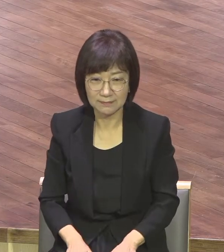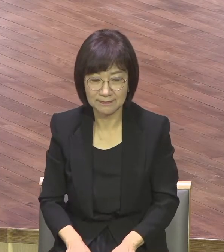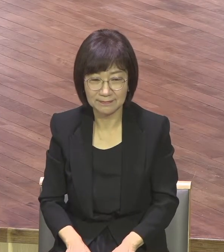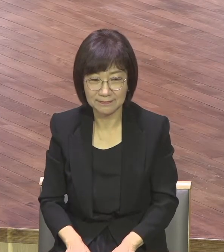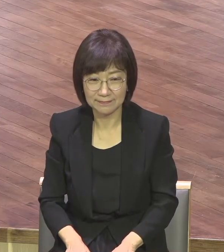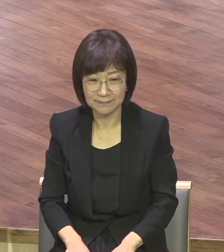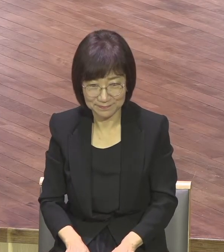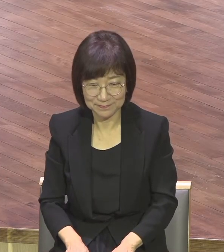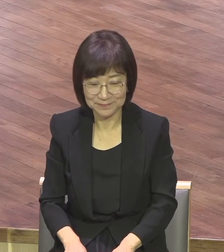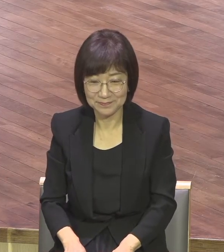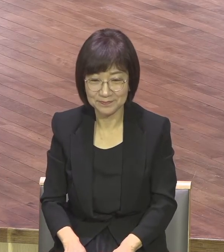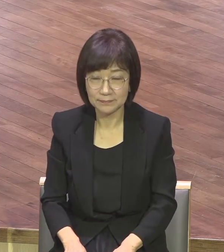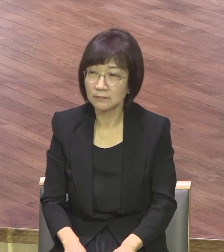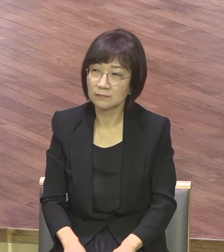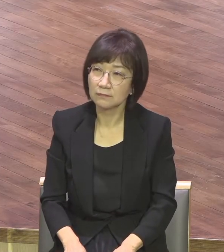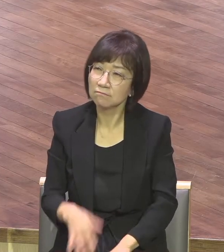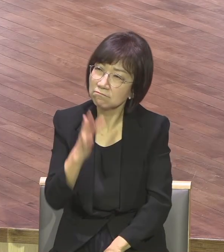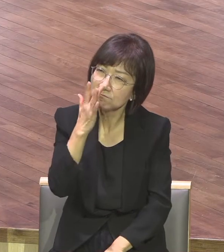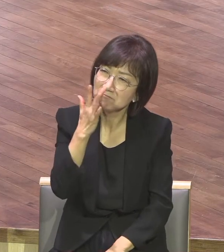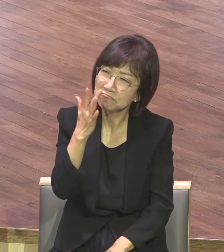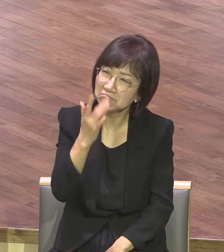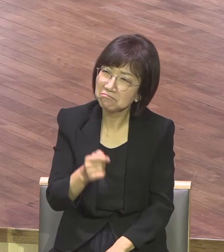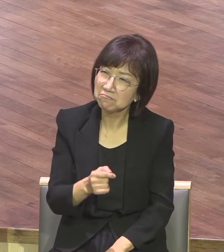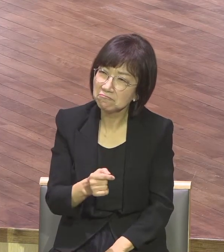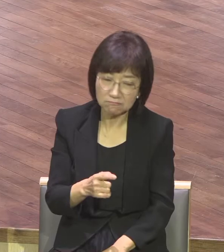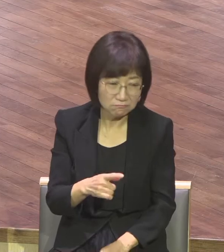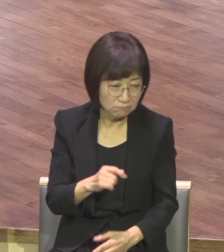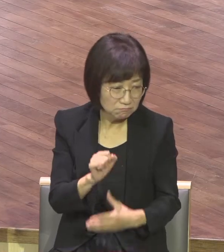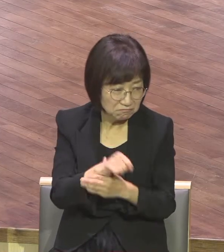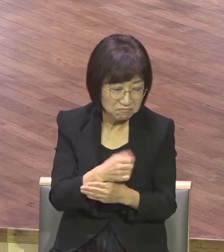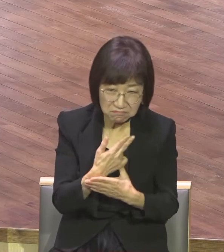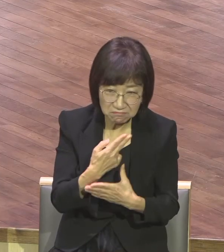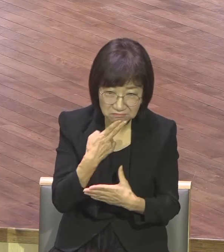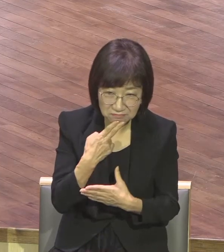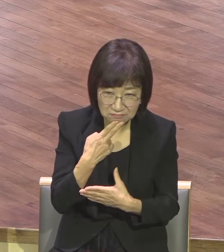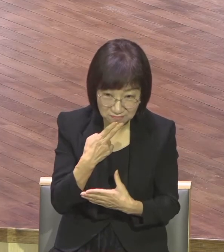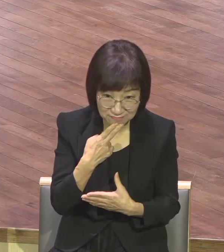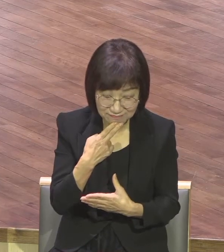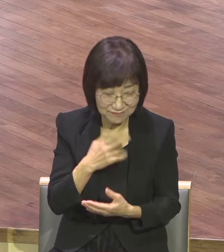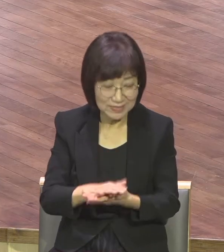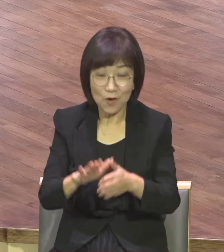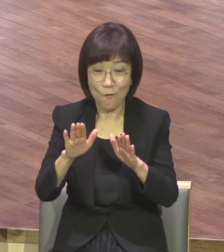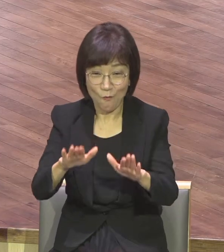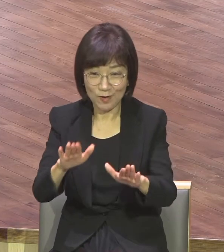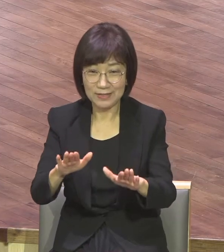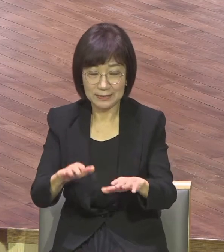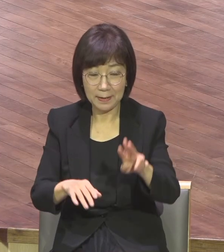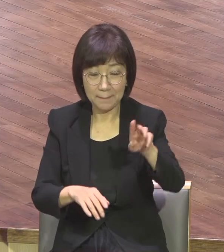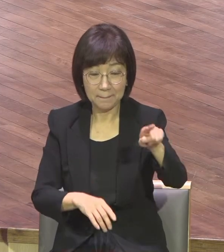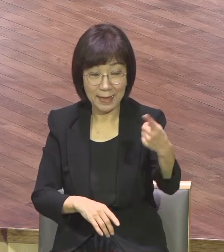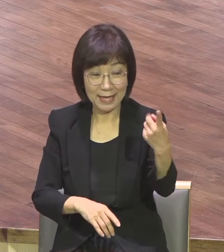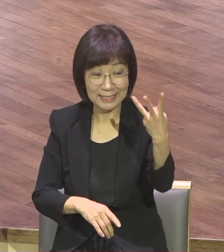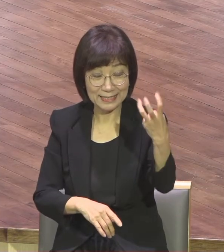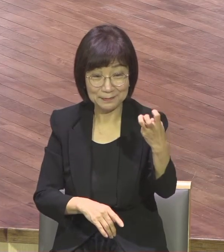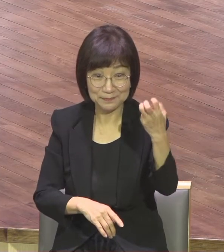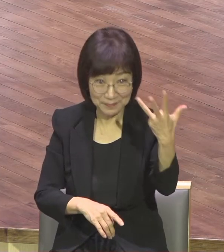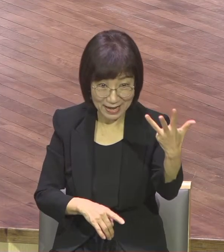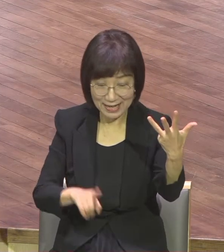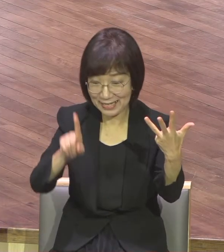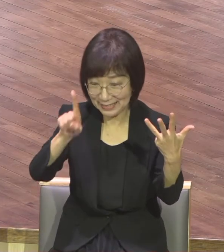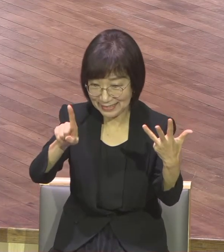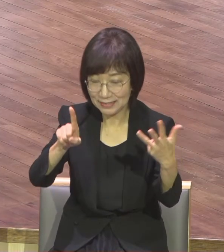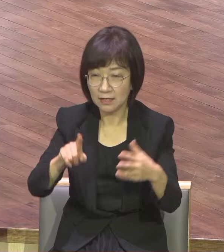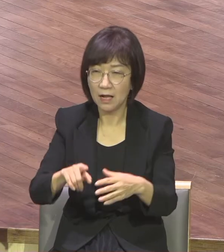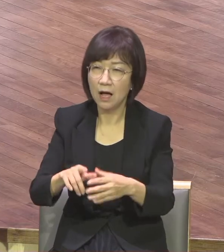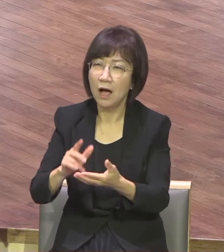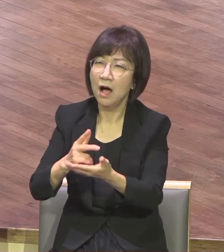아시겠어요? 아무 감동도 없어요. 아무 열매도 없어요. 아무 증거도 없어요. 오늘 본문에 1절에도 보면 다윗이 전심으로 주께